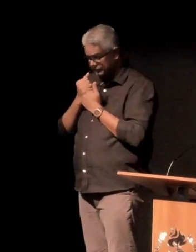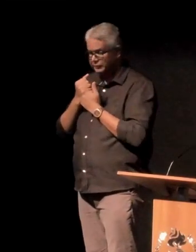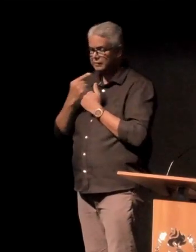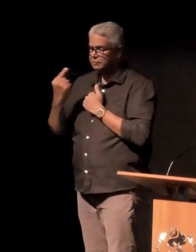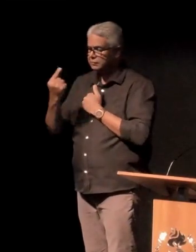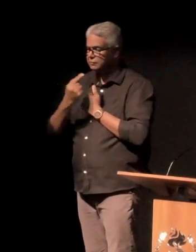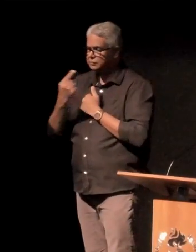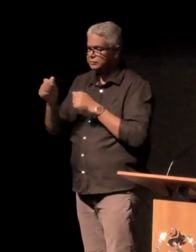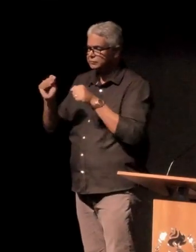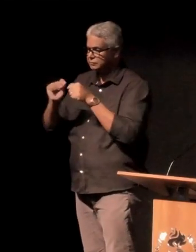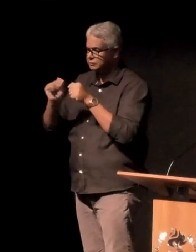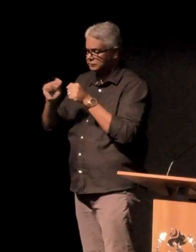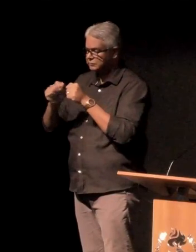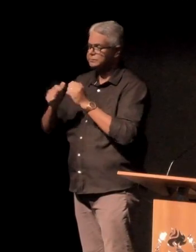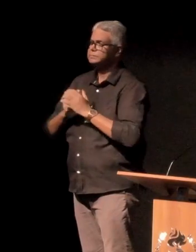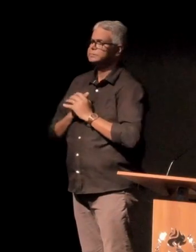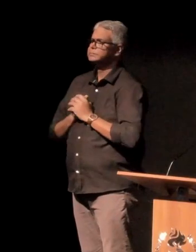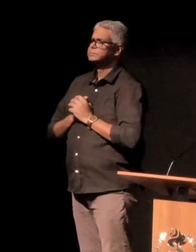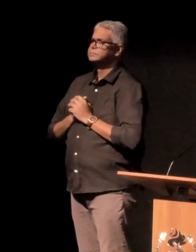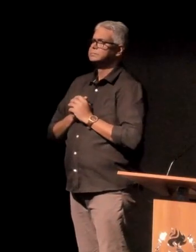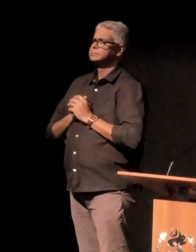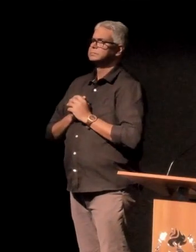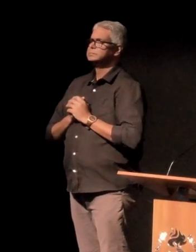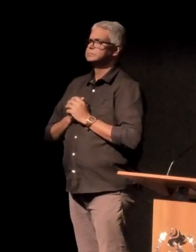a gente fazer